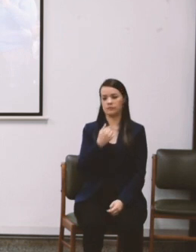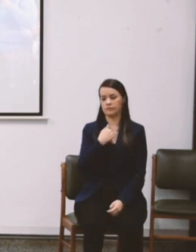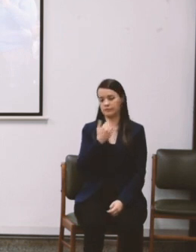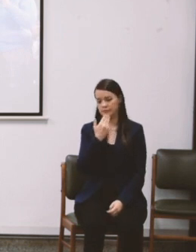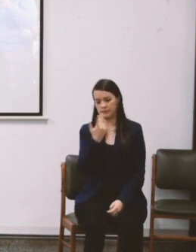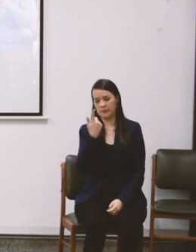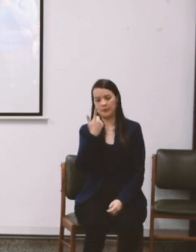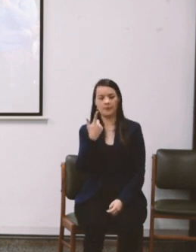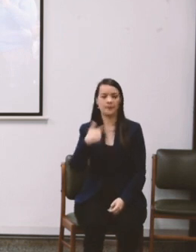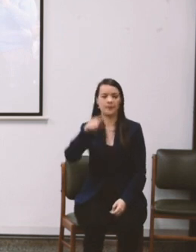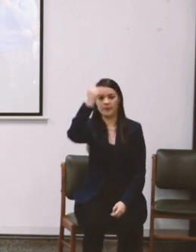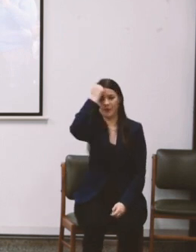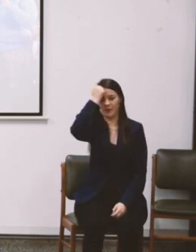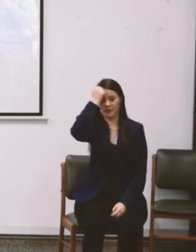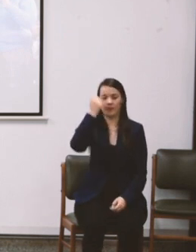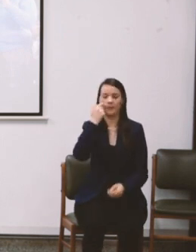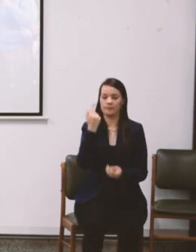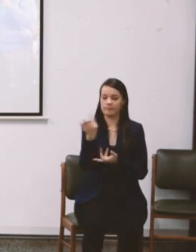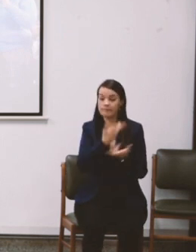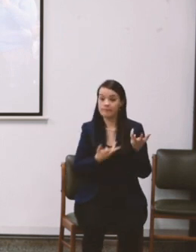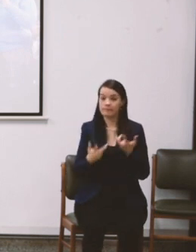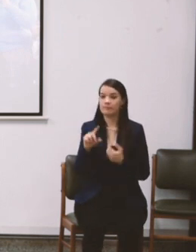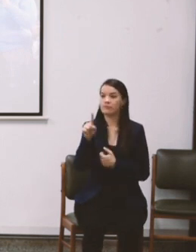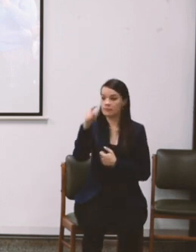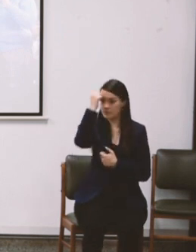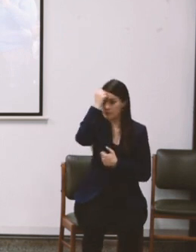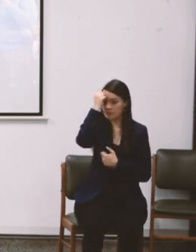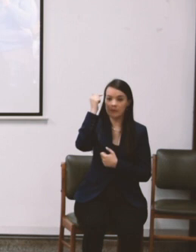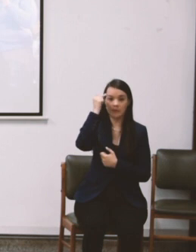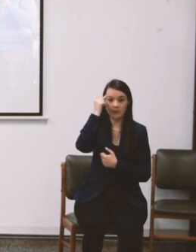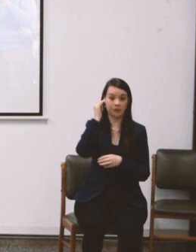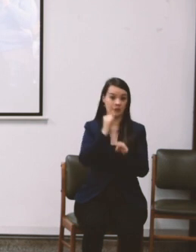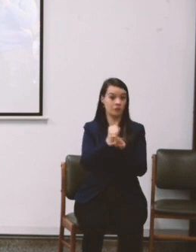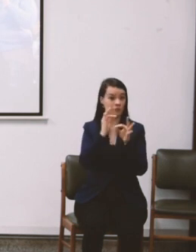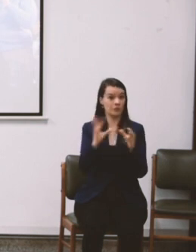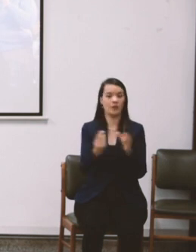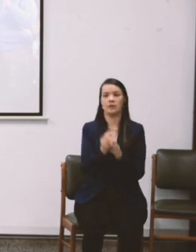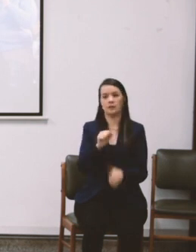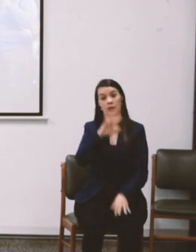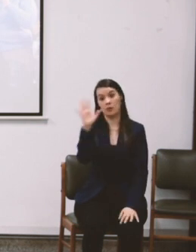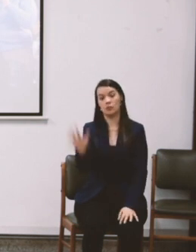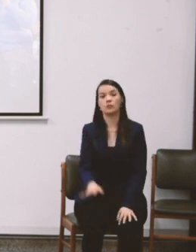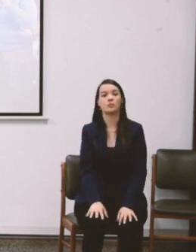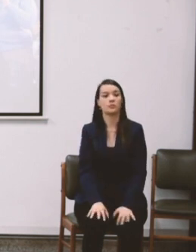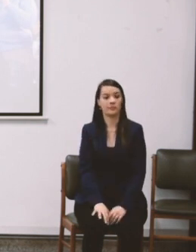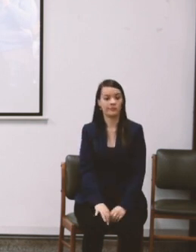por ejemplo, del colegio, y como, bueno, profe, ¿usted considera que la institución educativa es incluyente? Ah, sí.